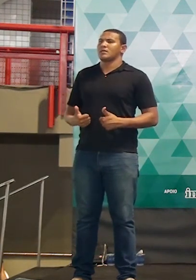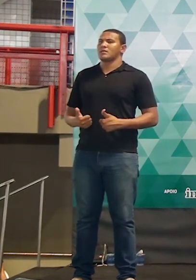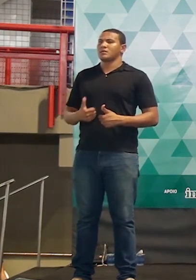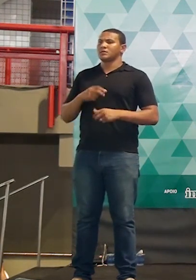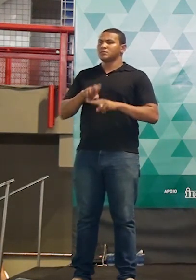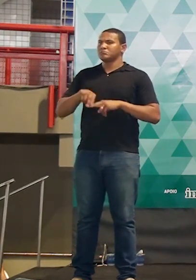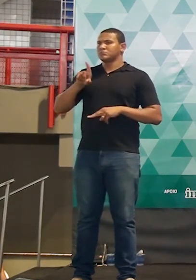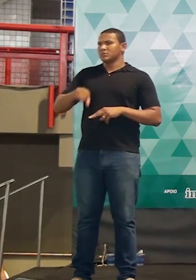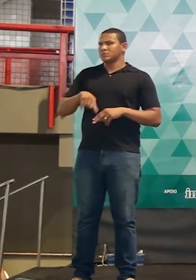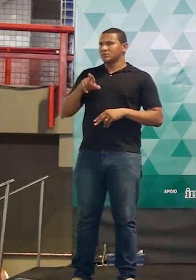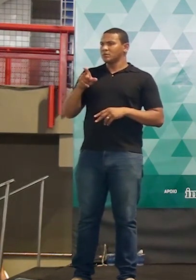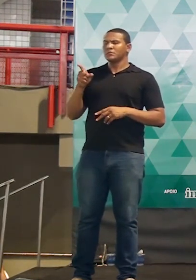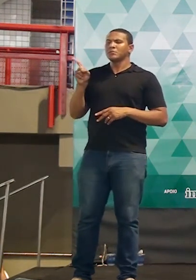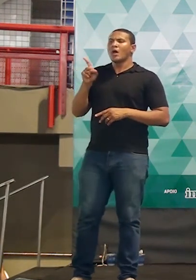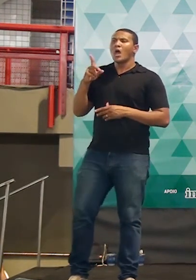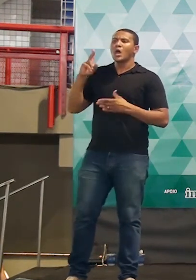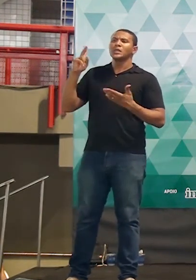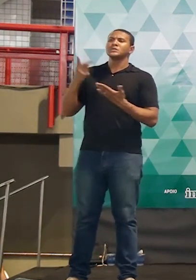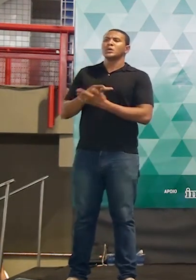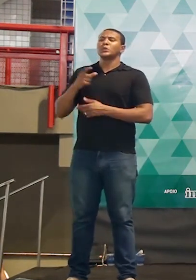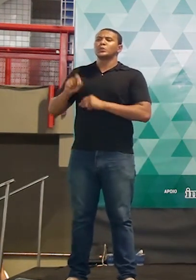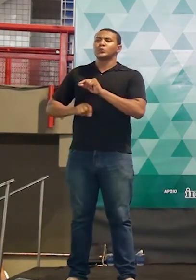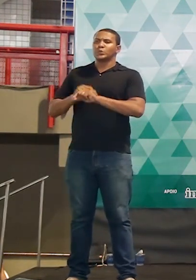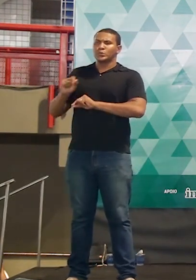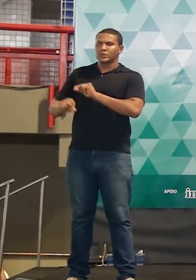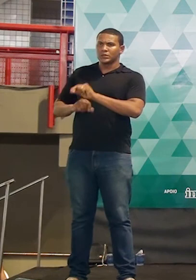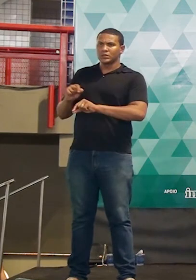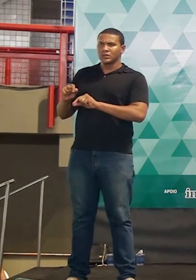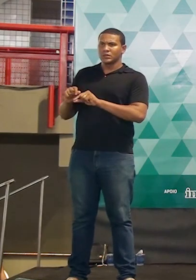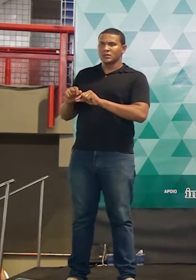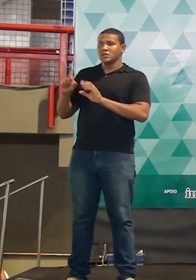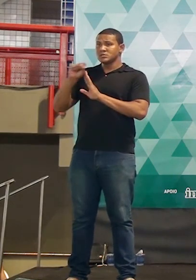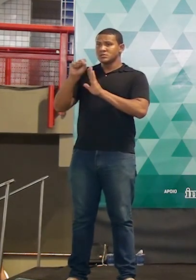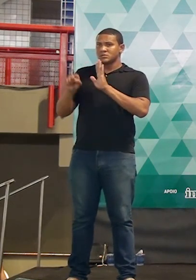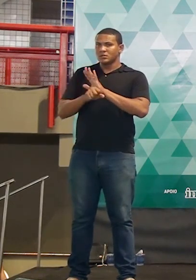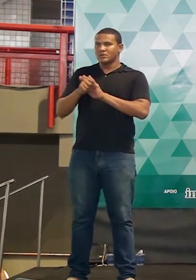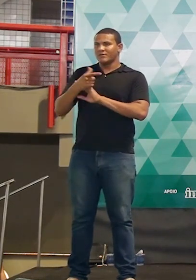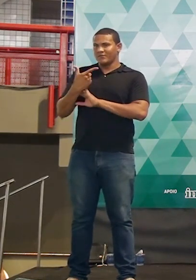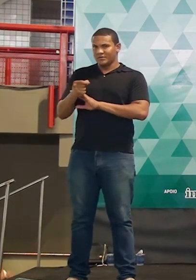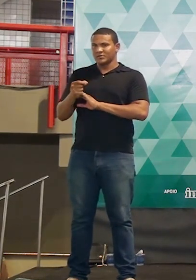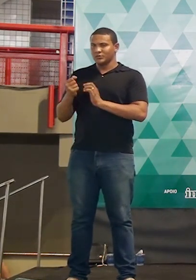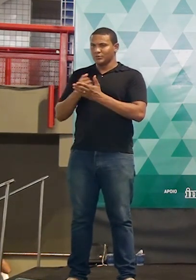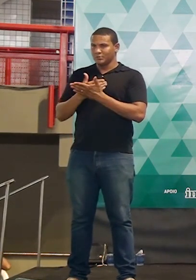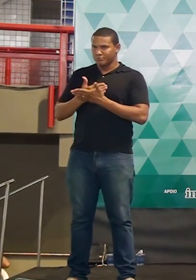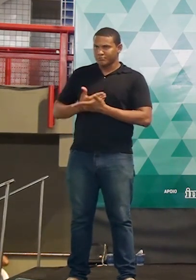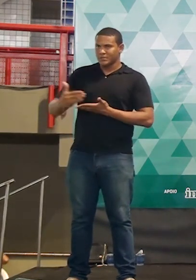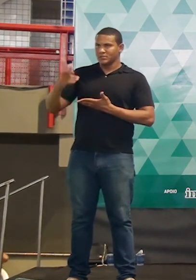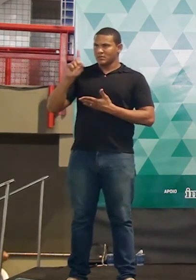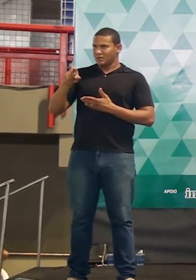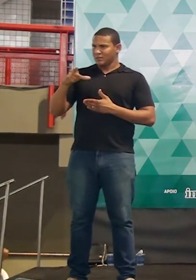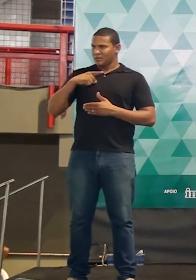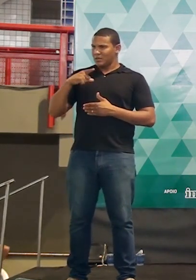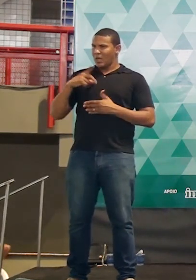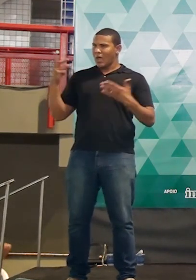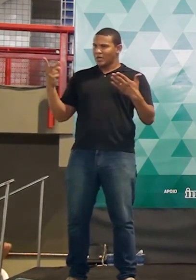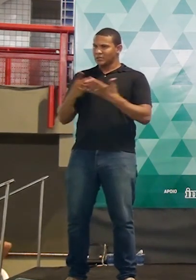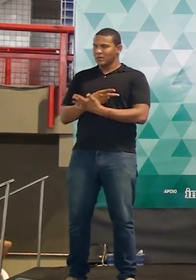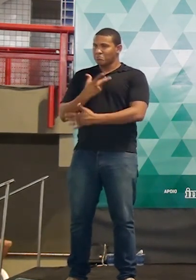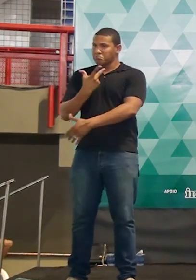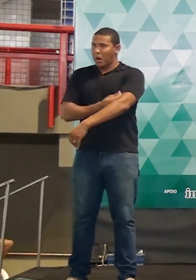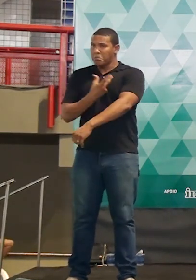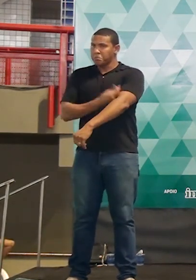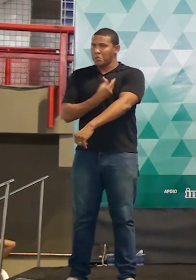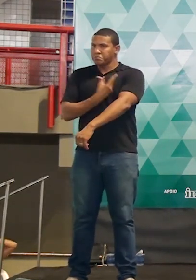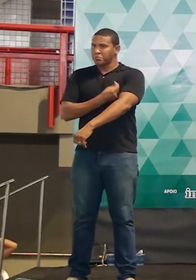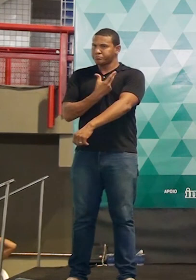o que foi que aconteceu de lá para cá, no início do século XX? Vocês sabem na história que tem até a revolução das